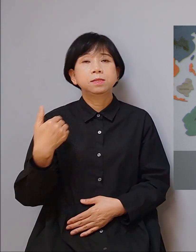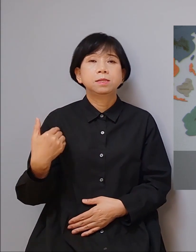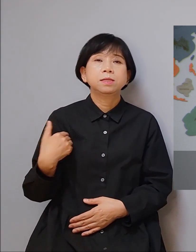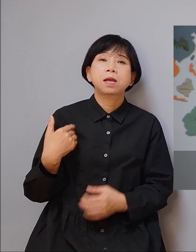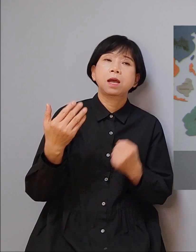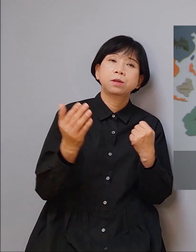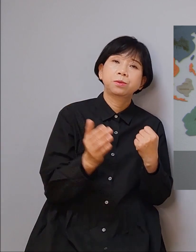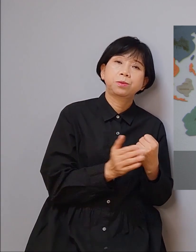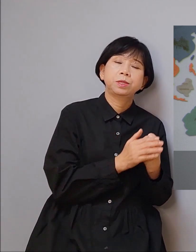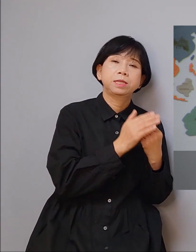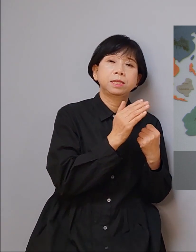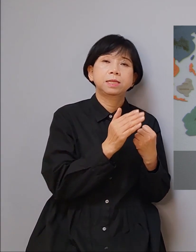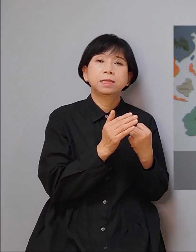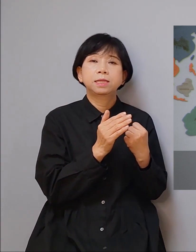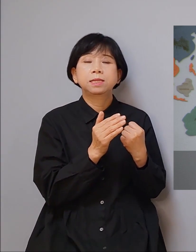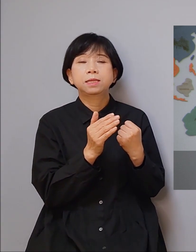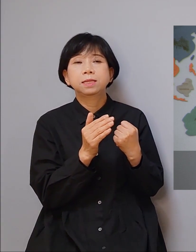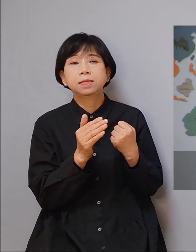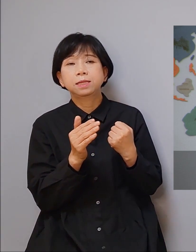마음이 든든하오니,